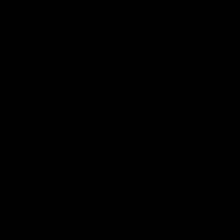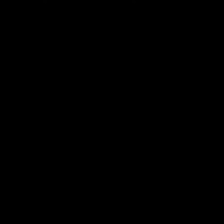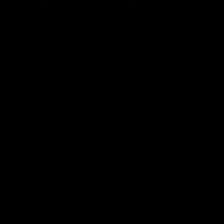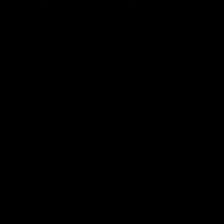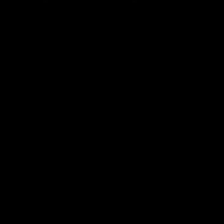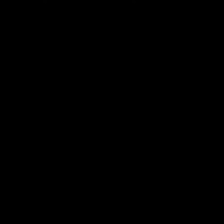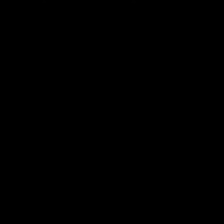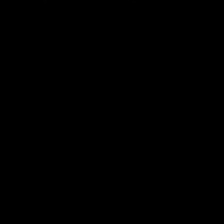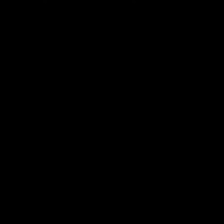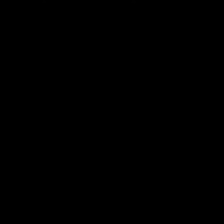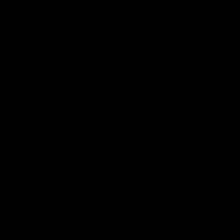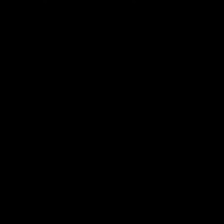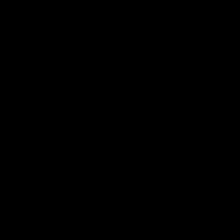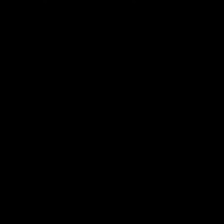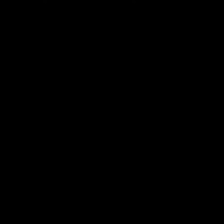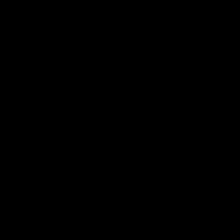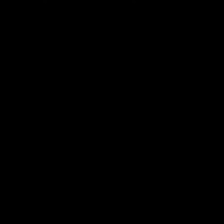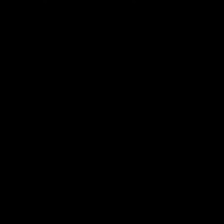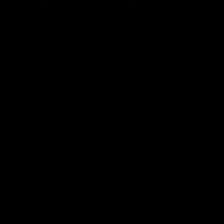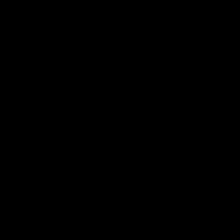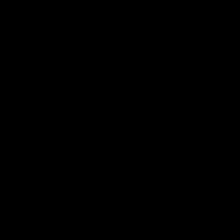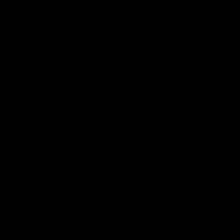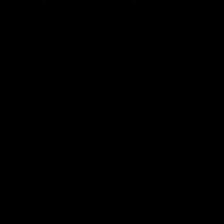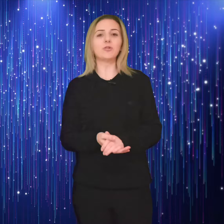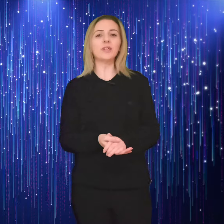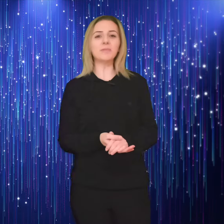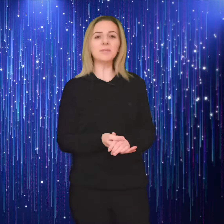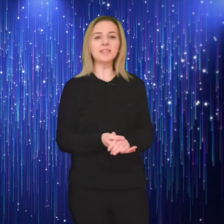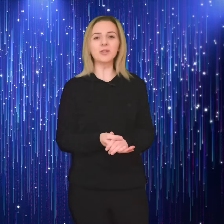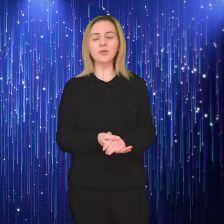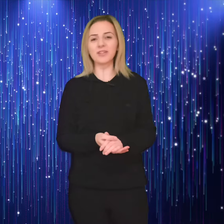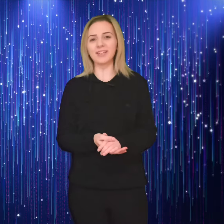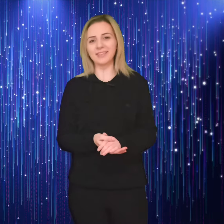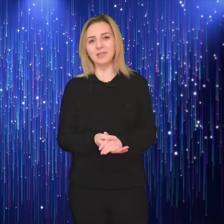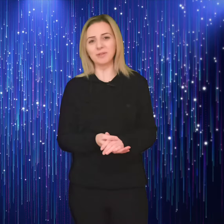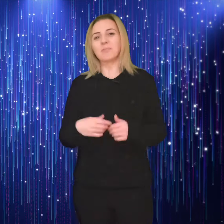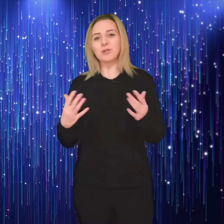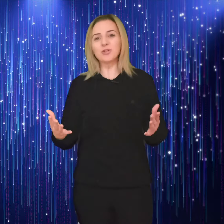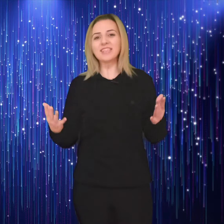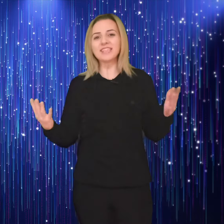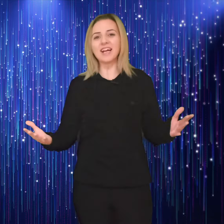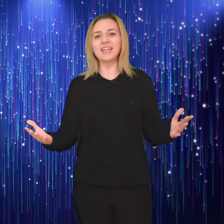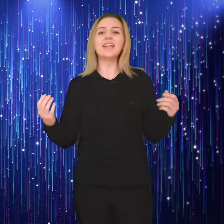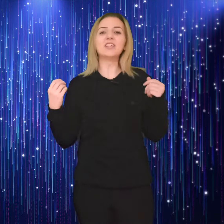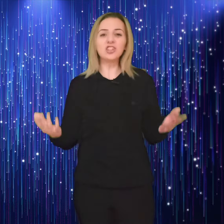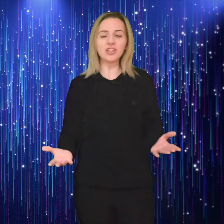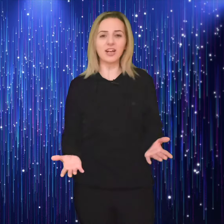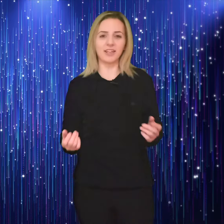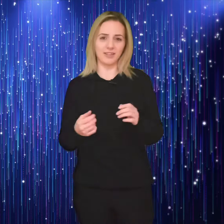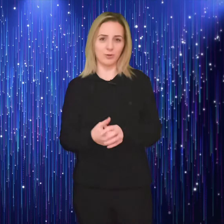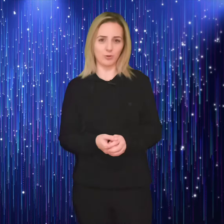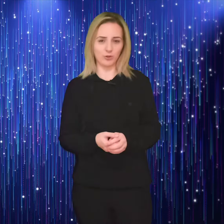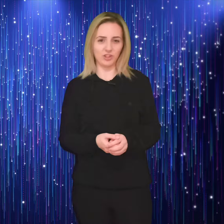Ya yönetmenim, her seferinde konumuzu söylemenin farklı bir yolunu buluyorsun. Yönetmenimizin de gösterdiği gibi bugün sizlerle